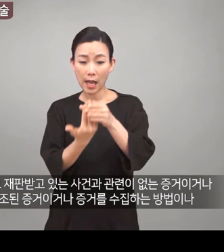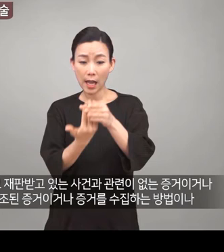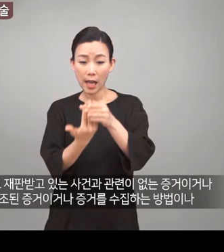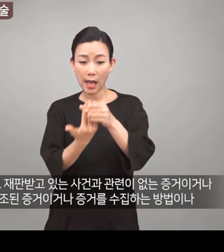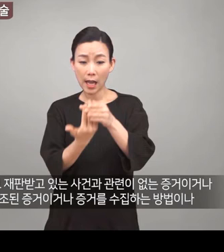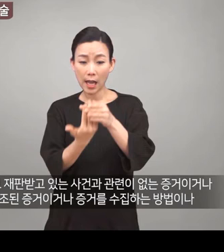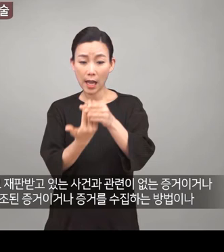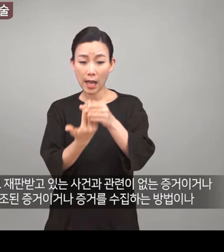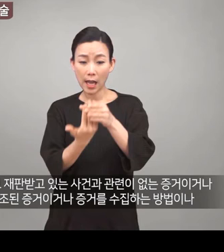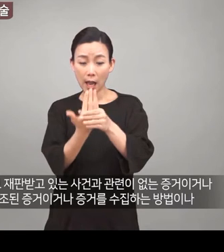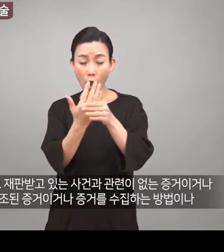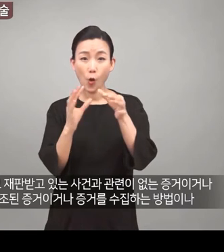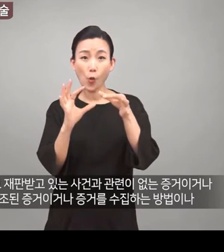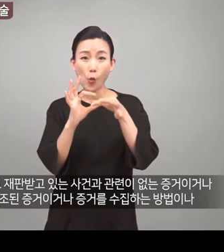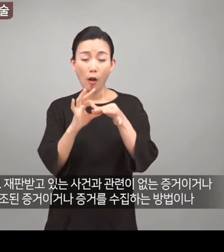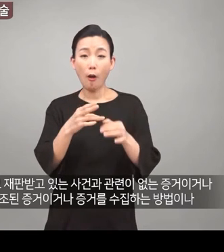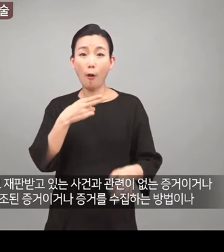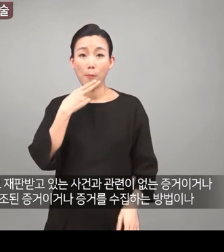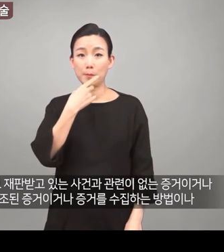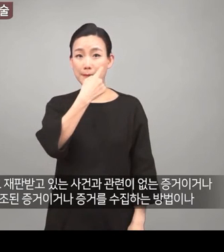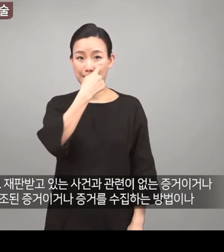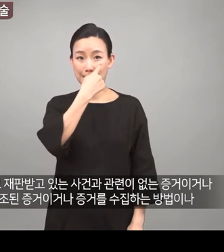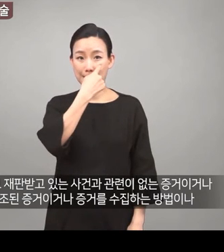그죠? 그래서